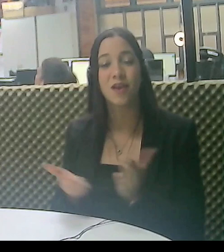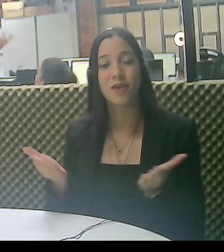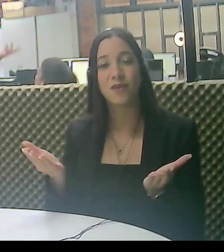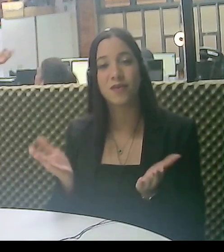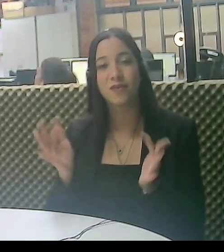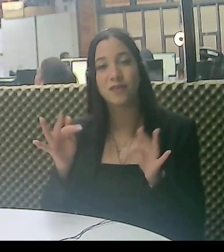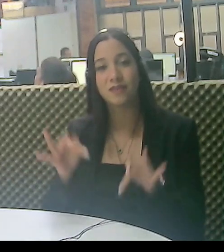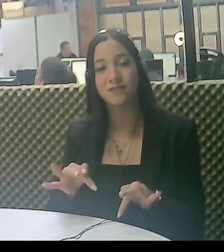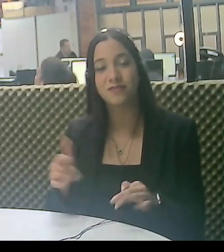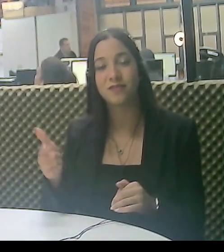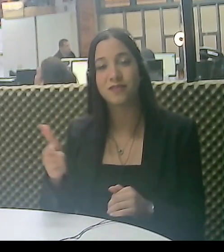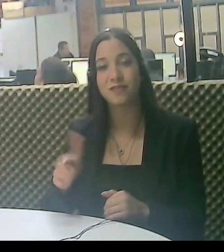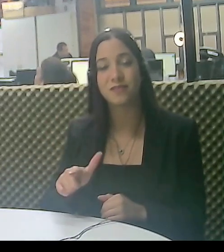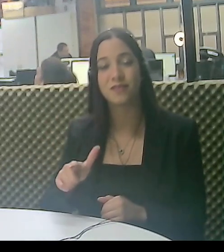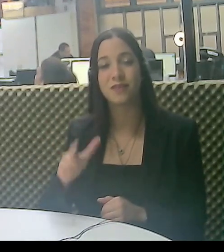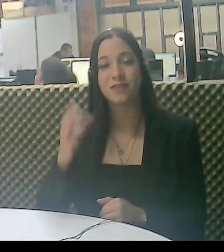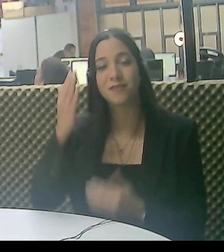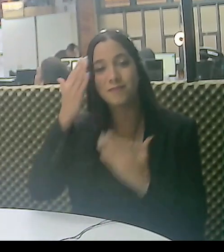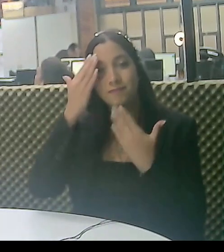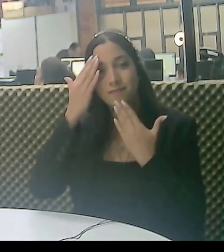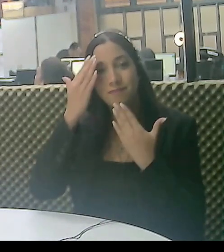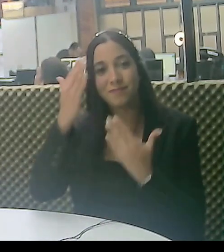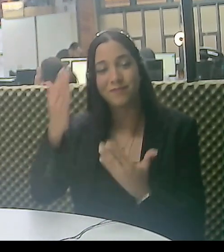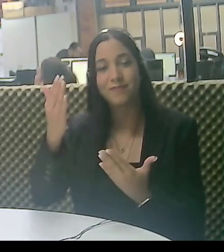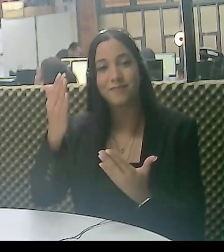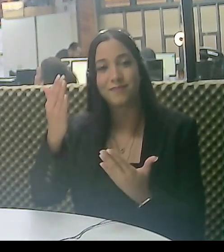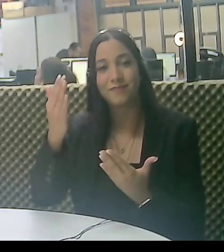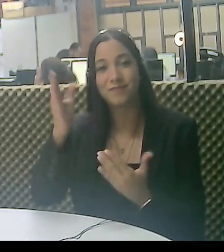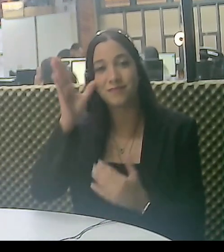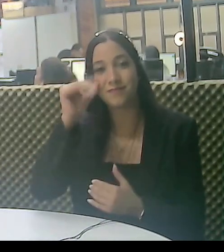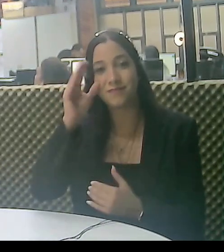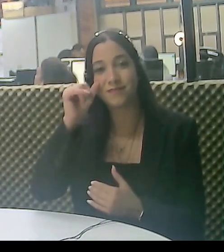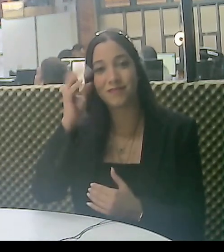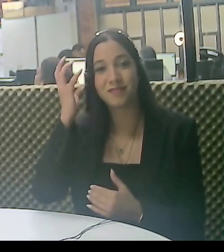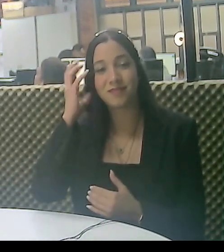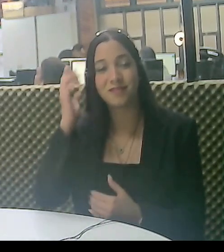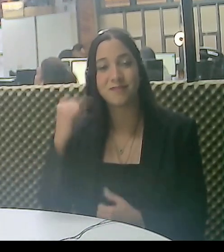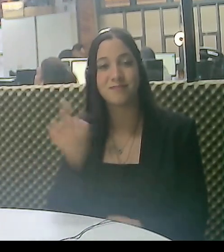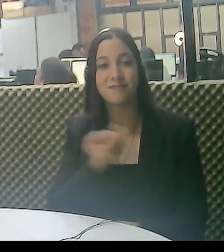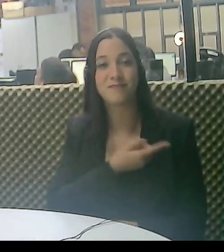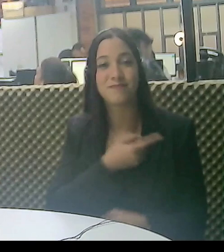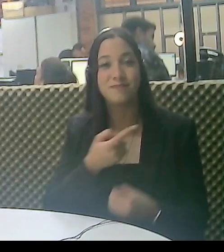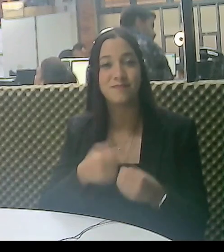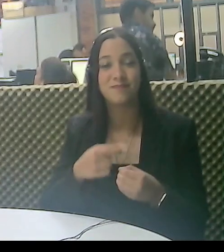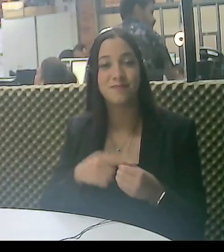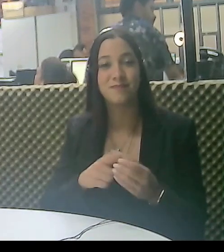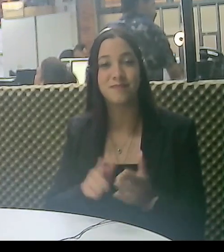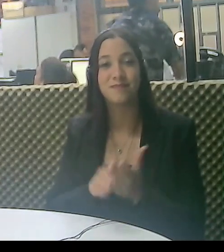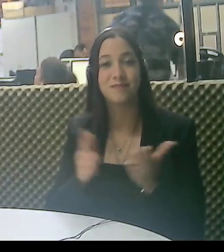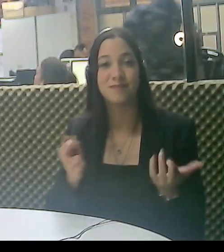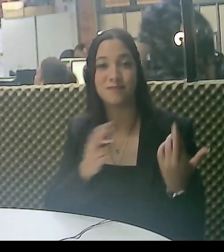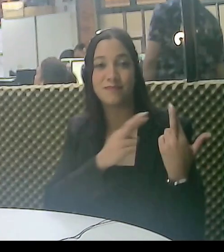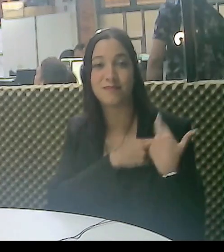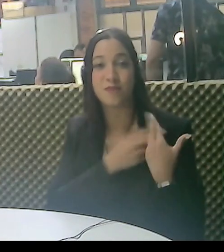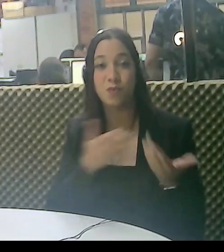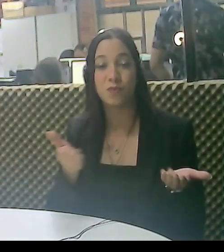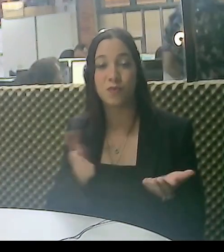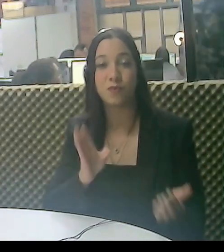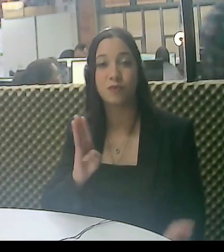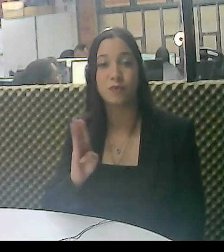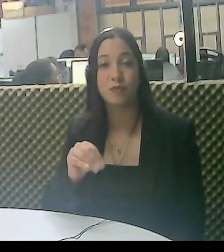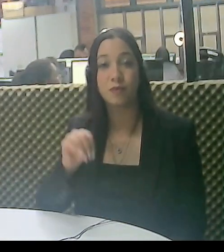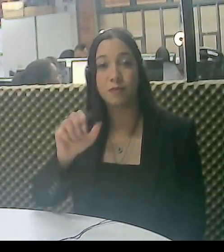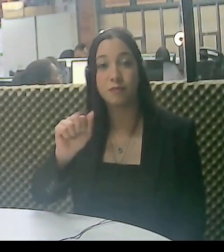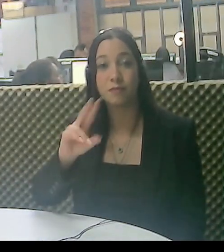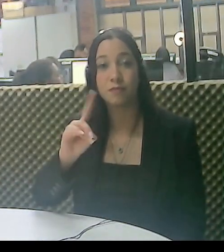ficamos por aqui com mais uma edição. Muito obrigada pela sua audiência. Essa é a Rádio Nossa Cidade. Jornalista responsável pela edição,